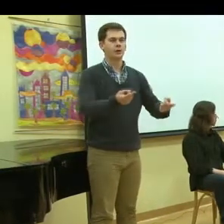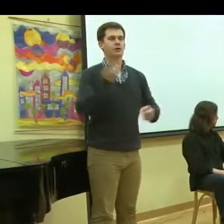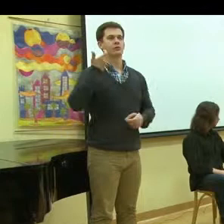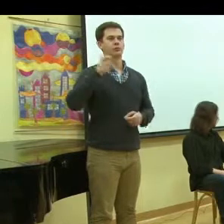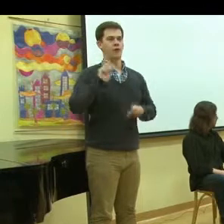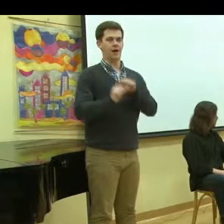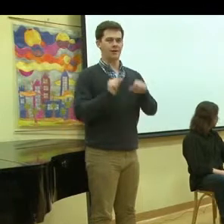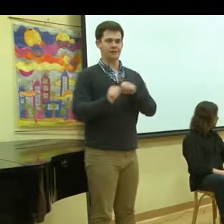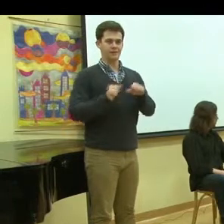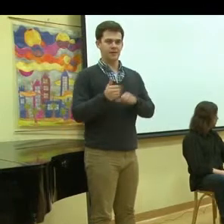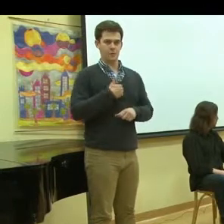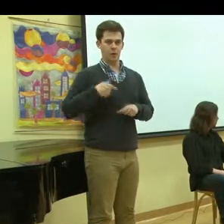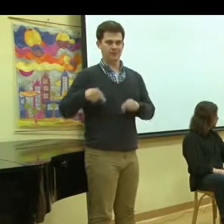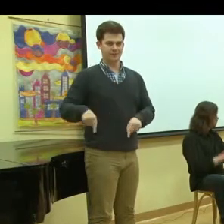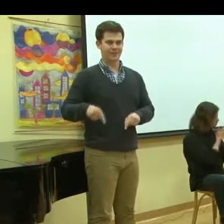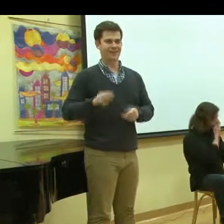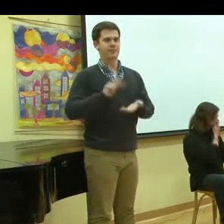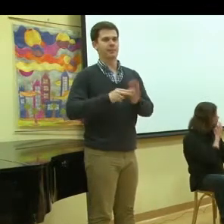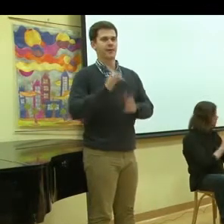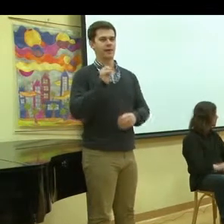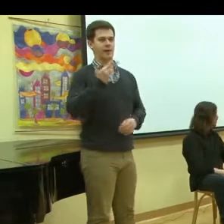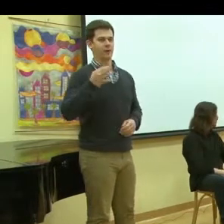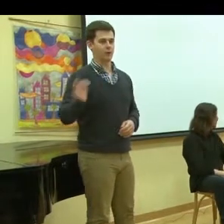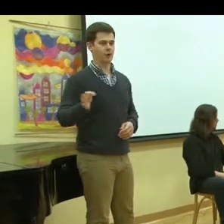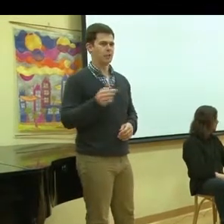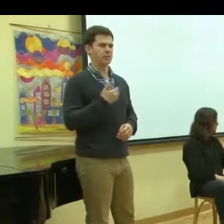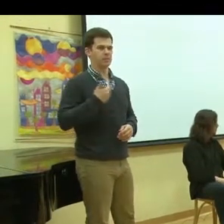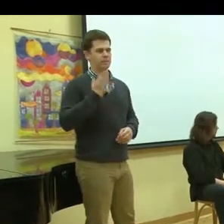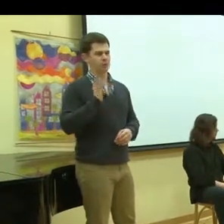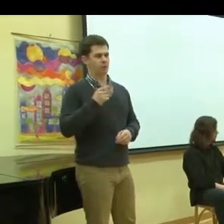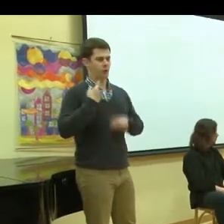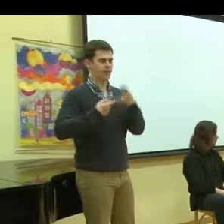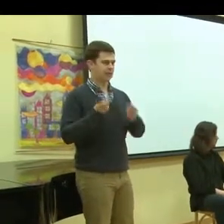stulecie obecności tanga w Polsce, my też jeszcze dzisiaj postaram się na chwileczkę